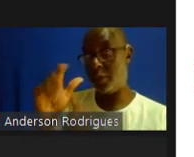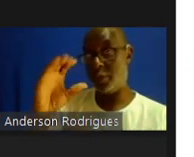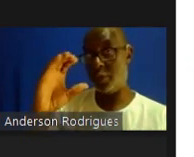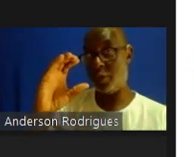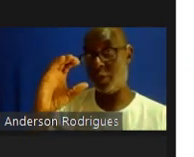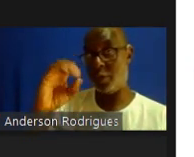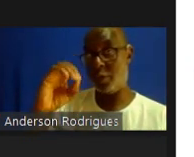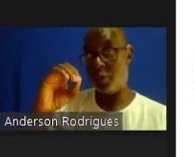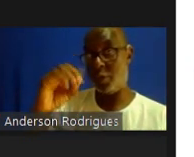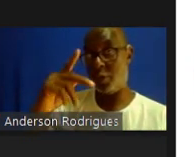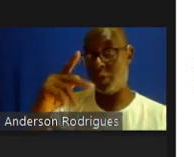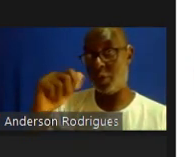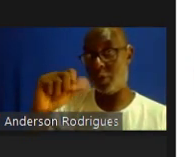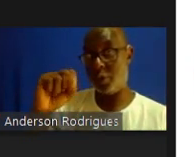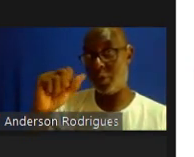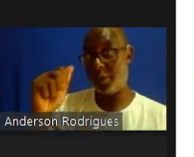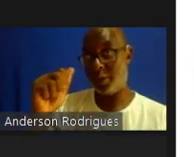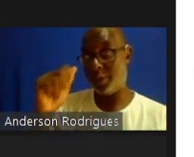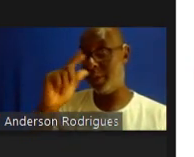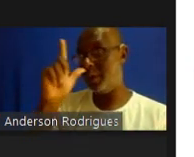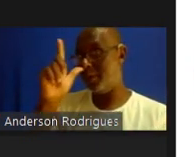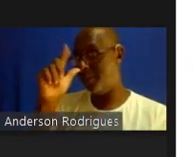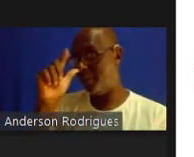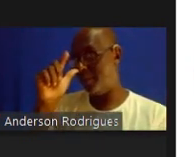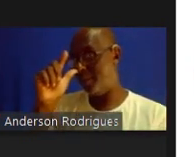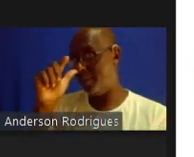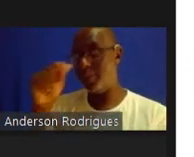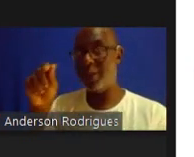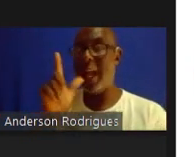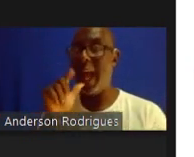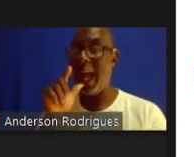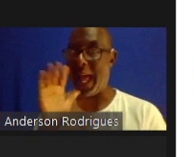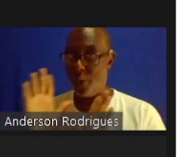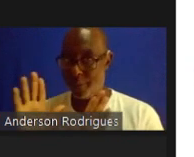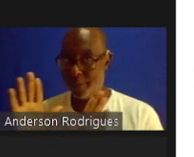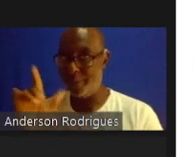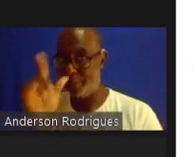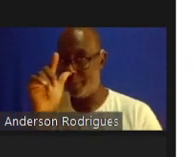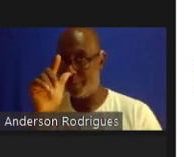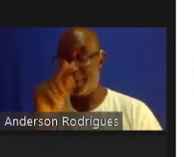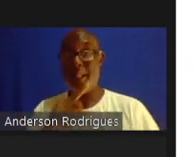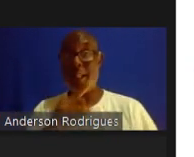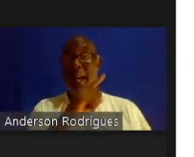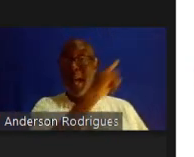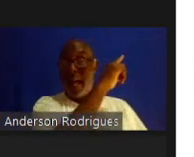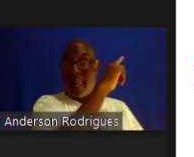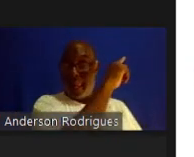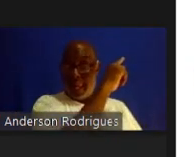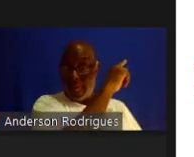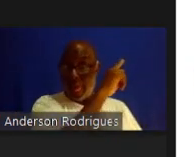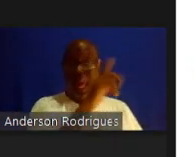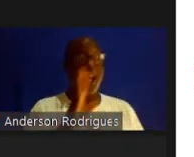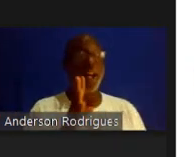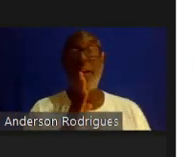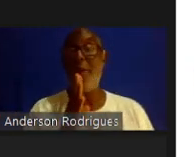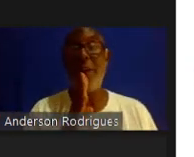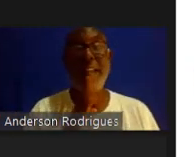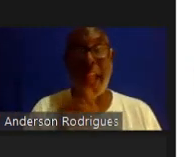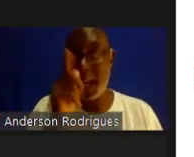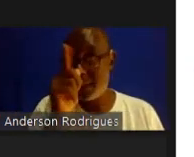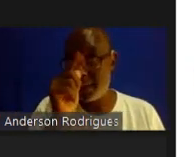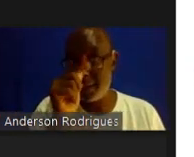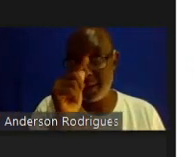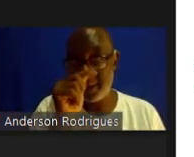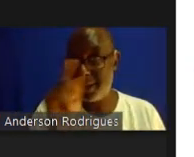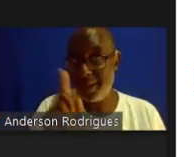essa empresa Copasa é uma empresa, né, responsável pela distribuição de água. Então,